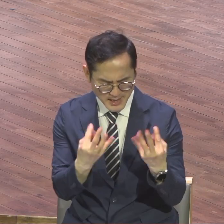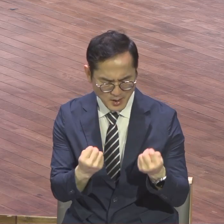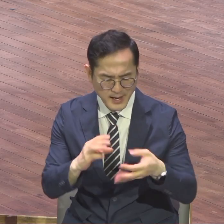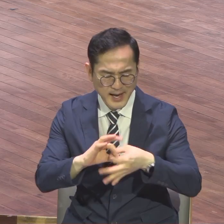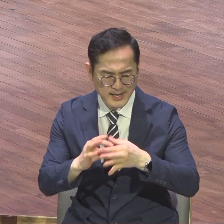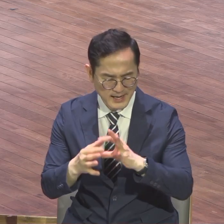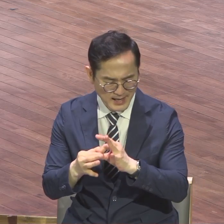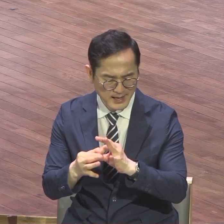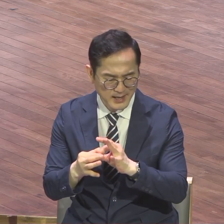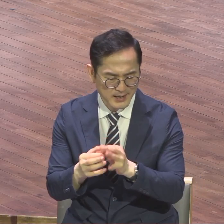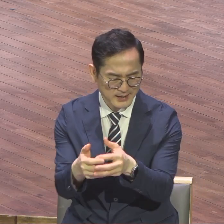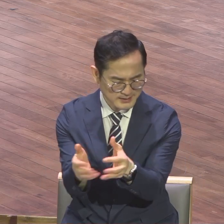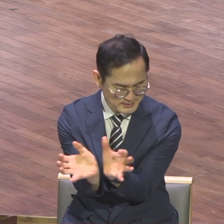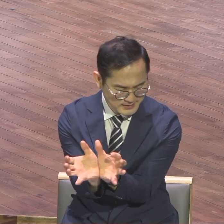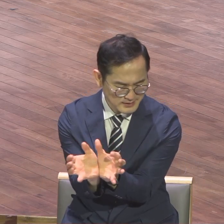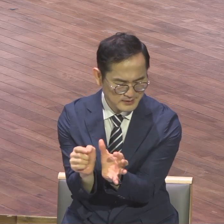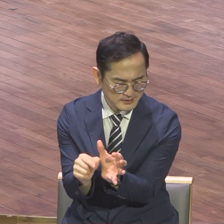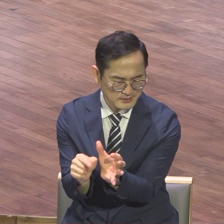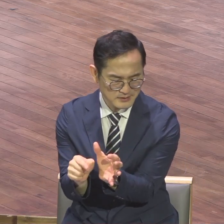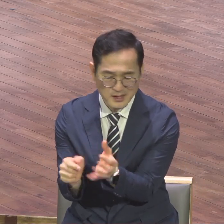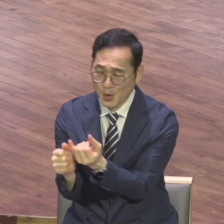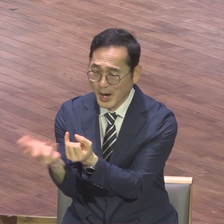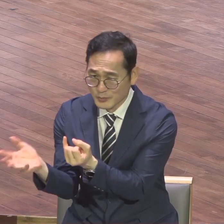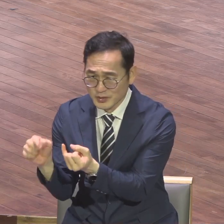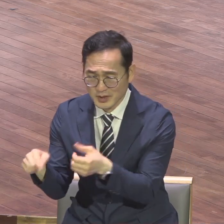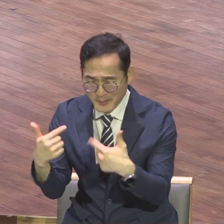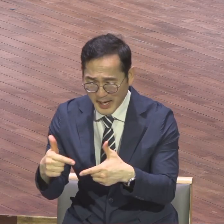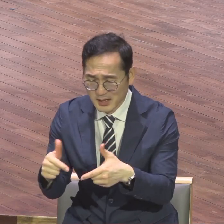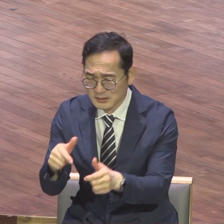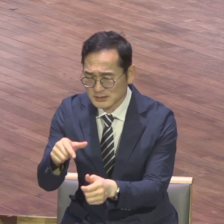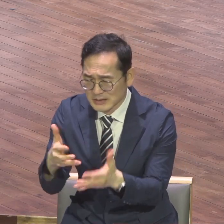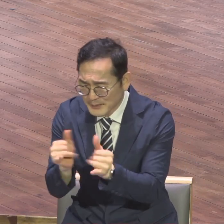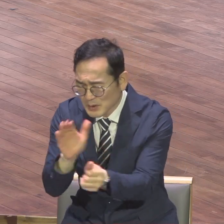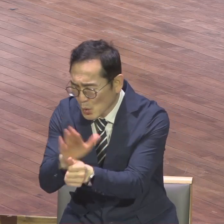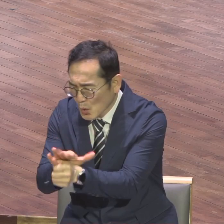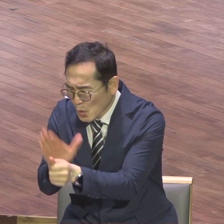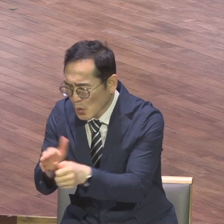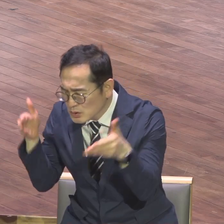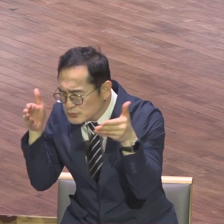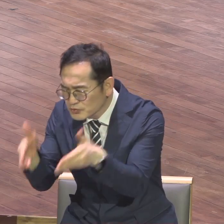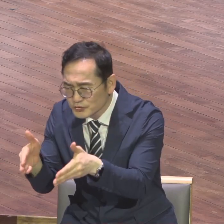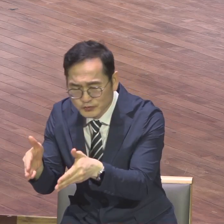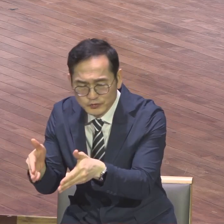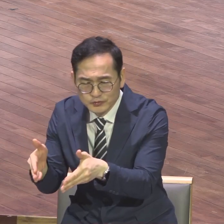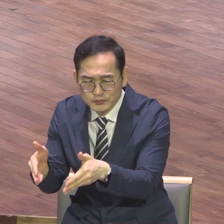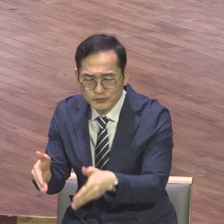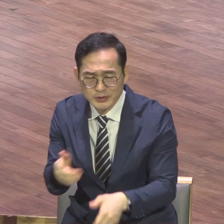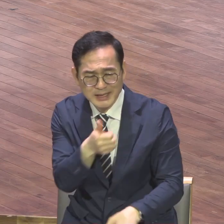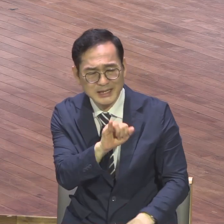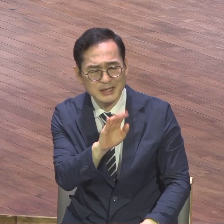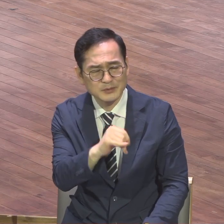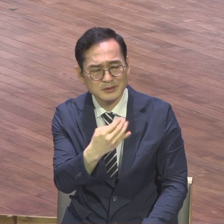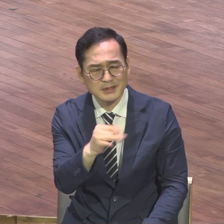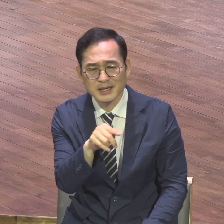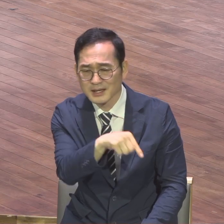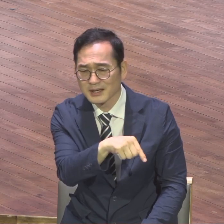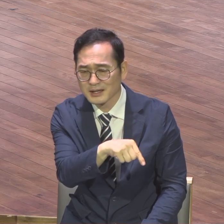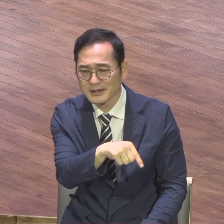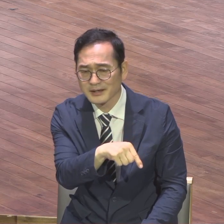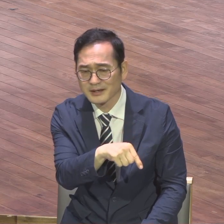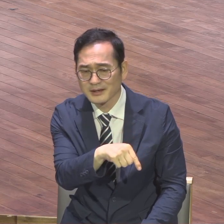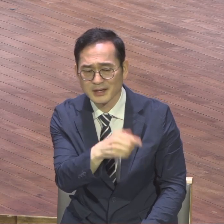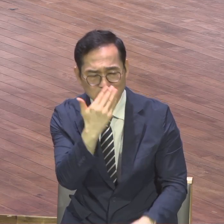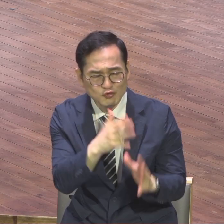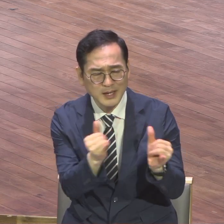헬라파 유대인들이 자기의 과부들이 매일의 구제에 빠짐으로 히브리 사람들을 원망하니. 자,